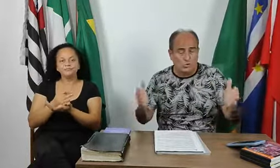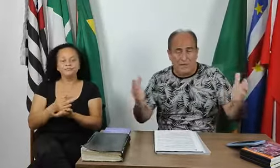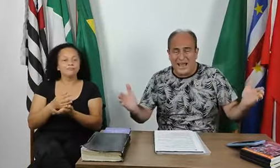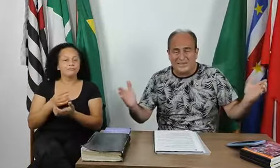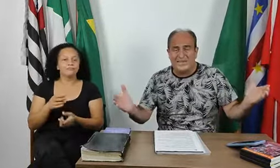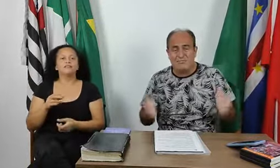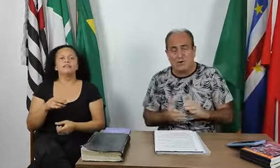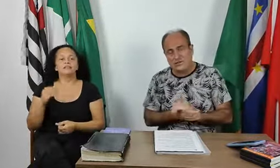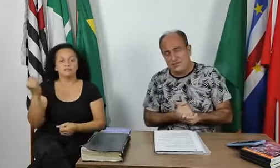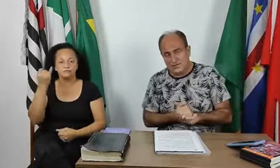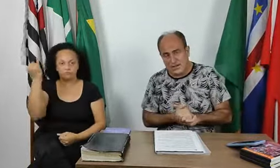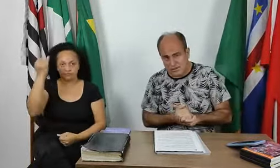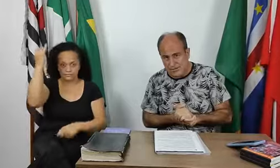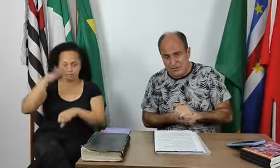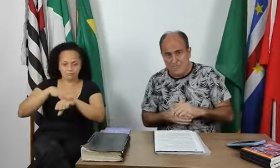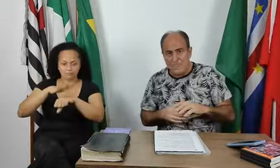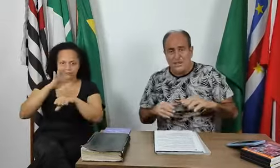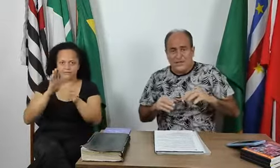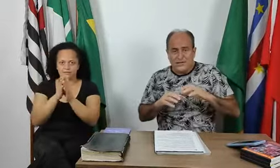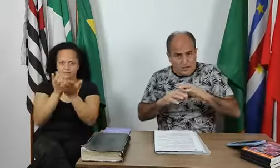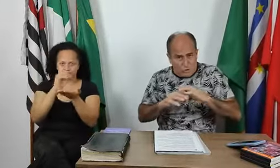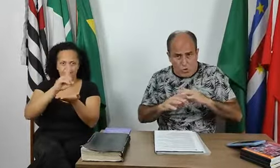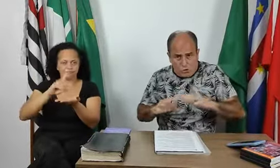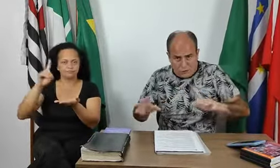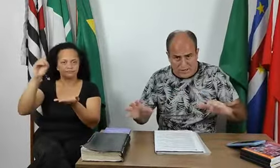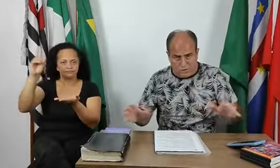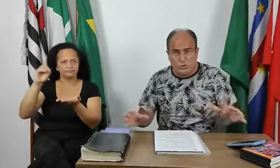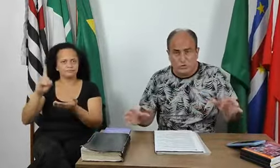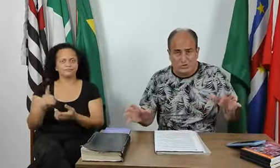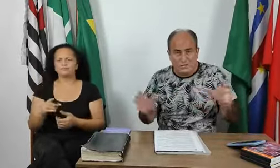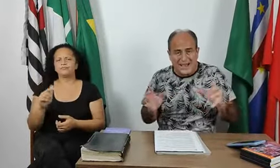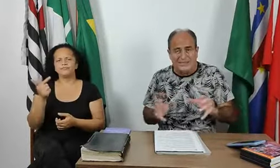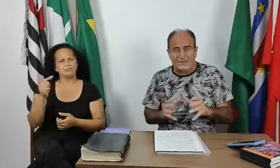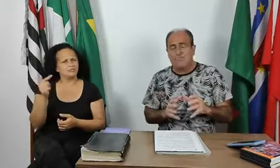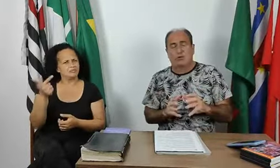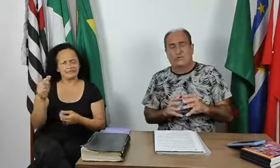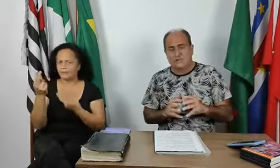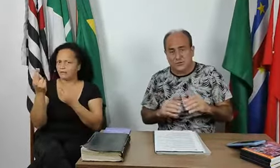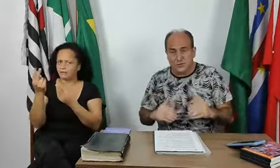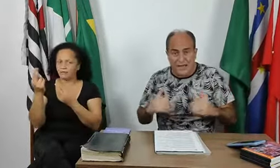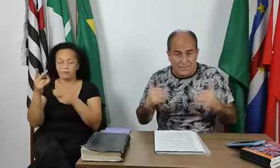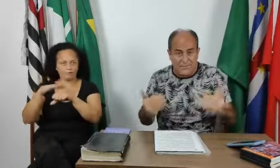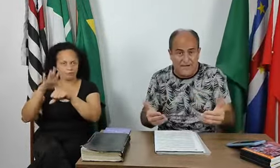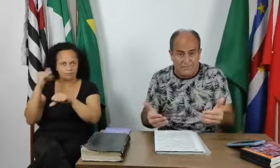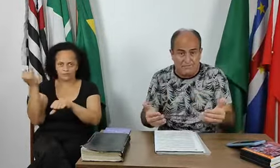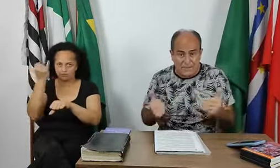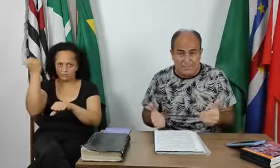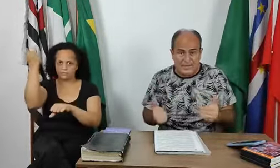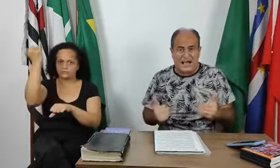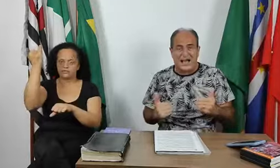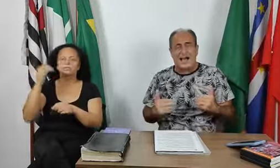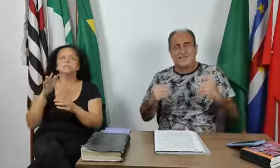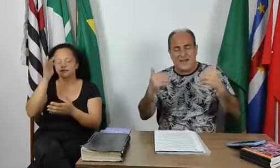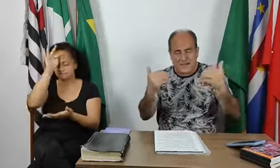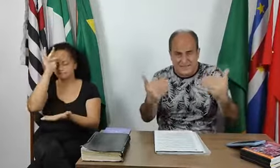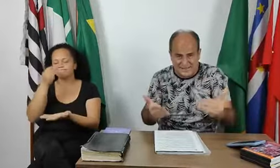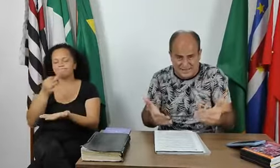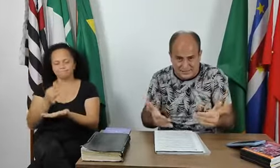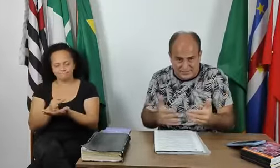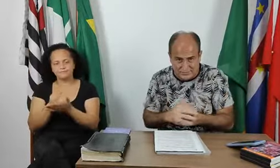assunto mais importante da Bíblia. Nenhum outro assunto é mais importante do que a fé bíblica, a